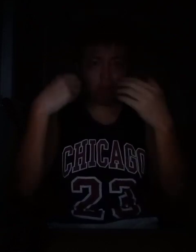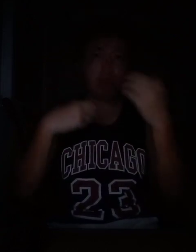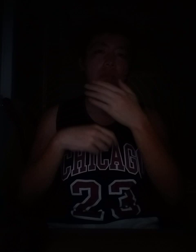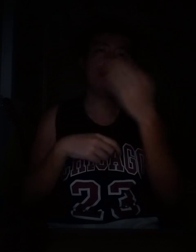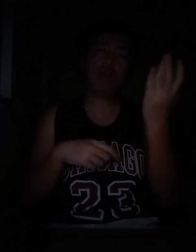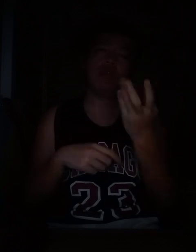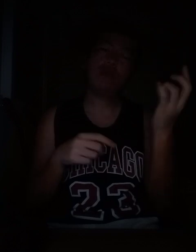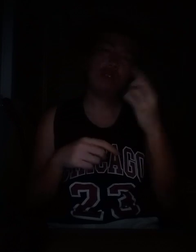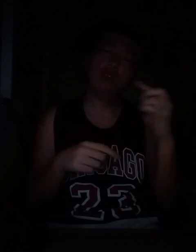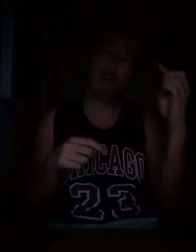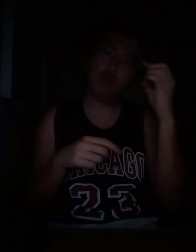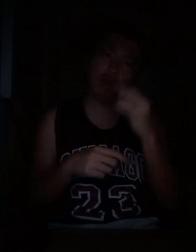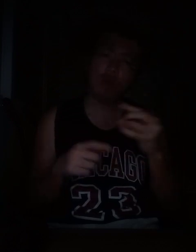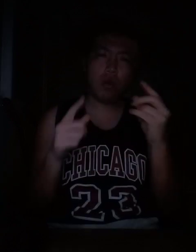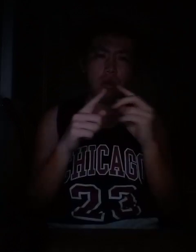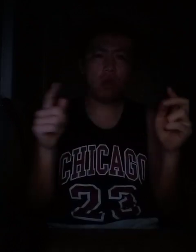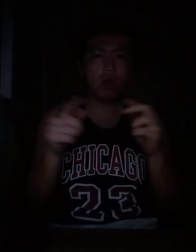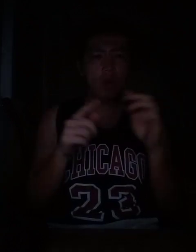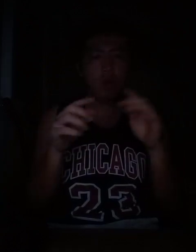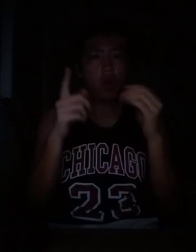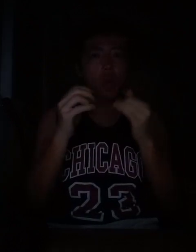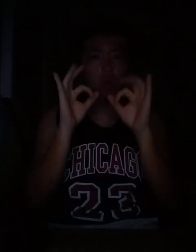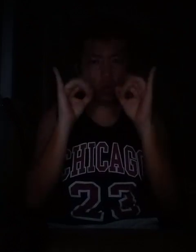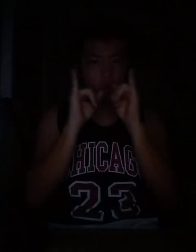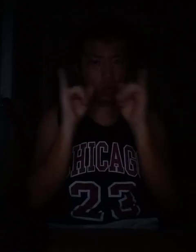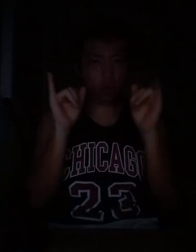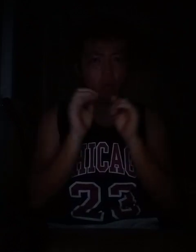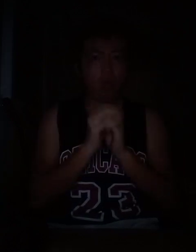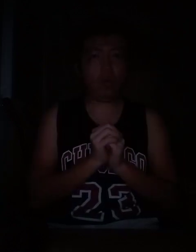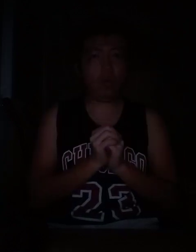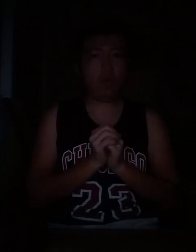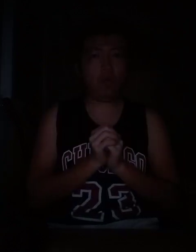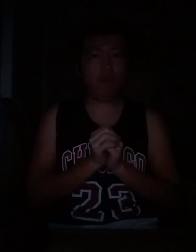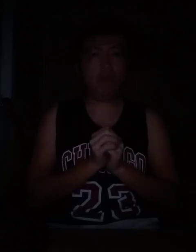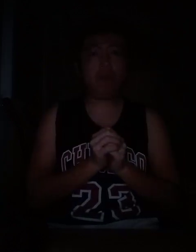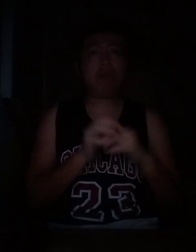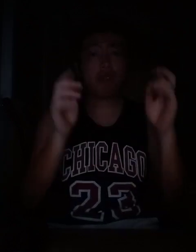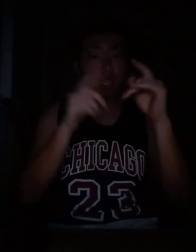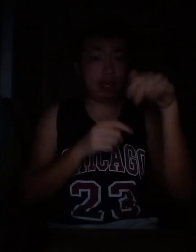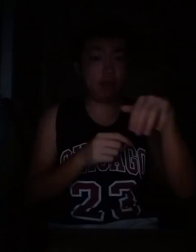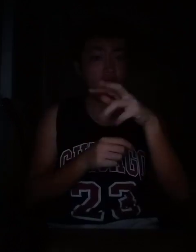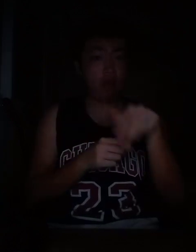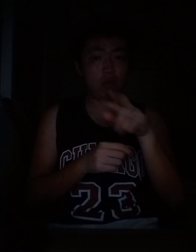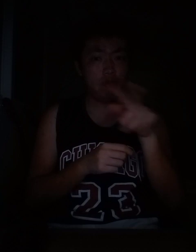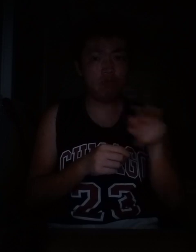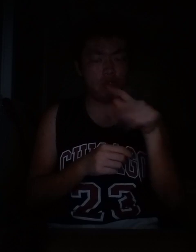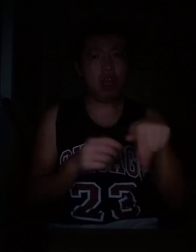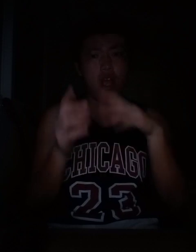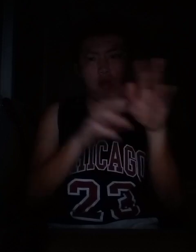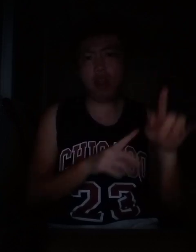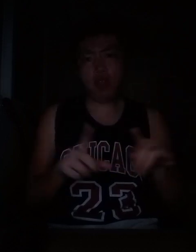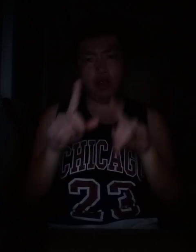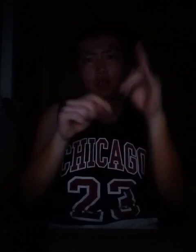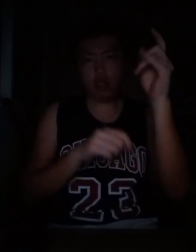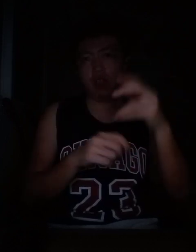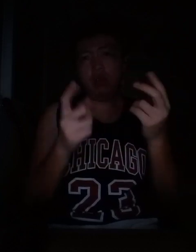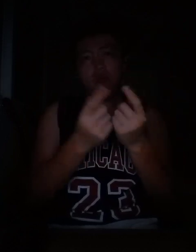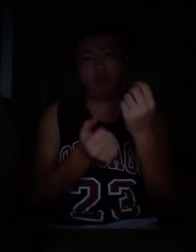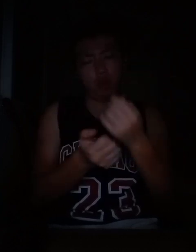같은 대사성 질환에 효과가 있습니다. 기능성 성분을 더 강화하기 위해 환경을 조절할 수